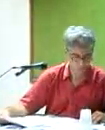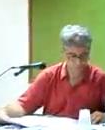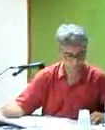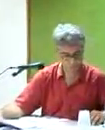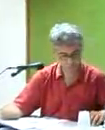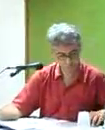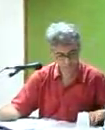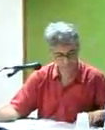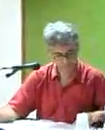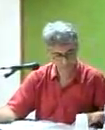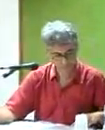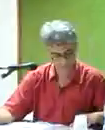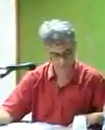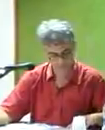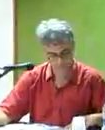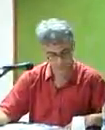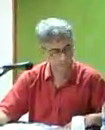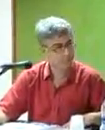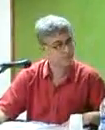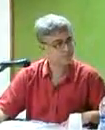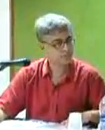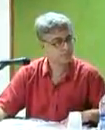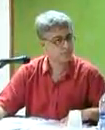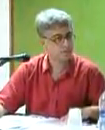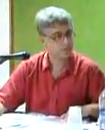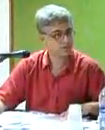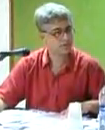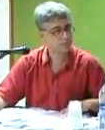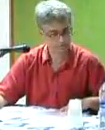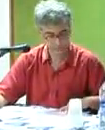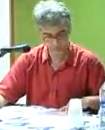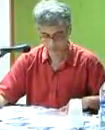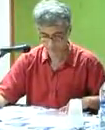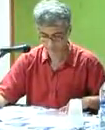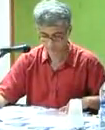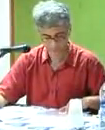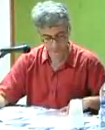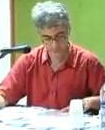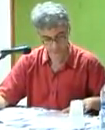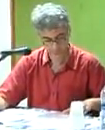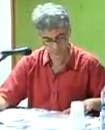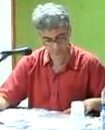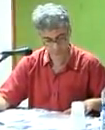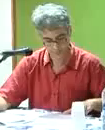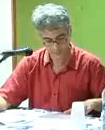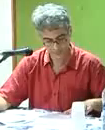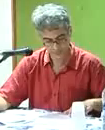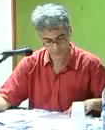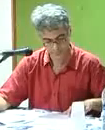में रहने के लिए अकोमोडेशन के लिए, और दूसरे पे एजुकेशन में एग्जाम में रिलैक्सेशन के